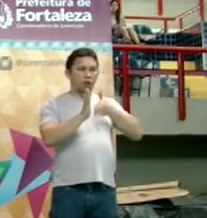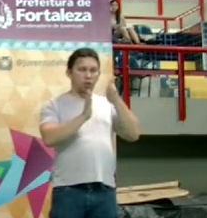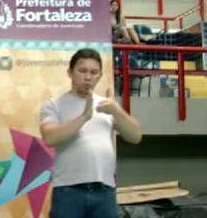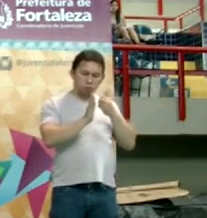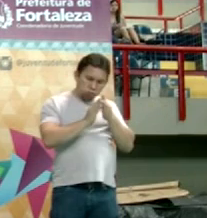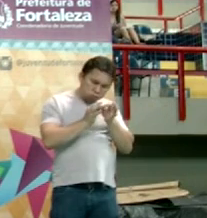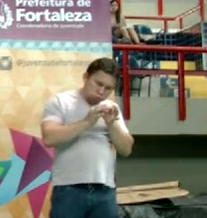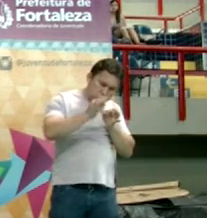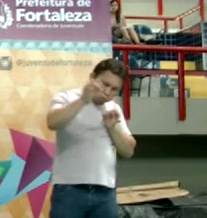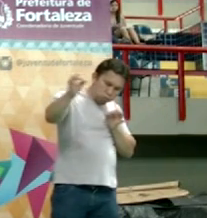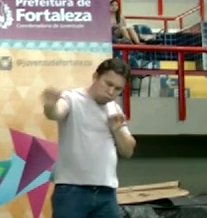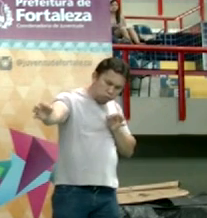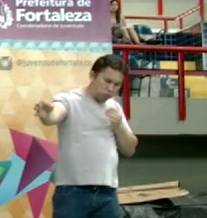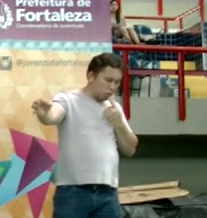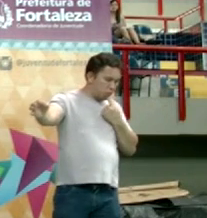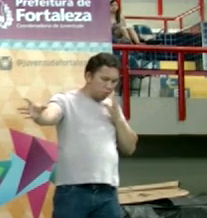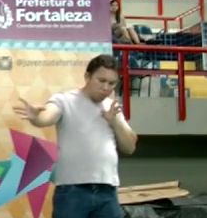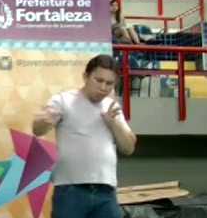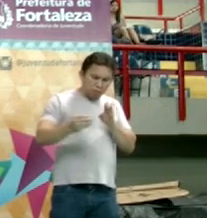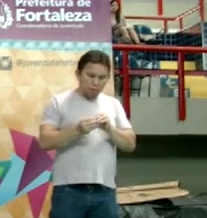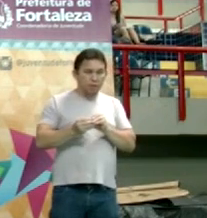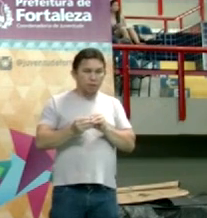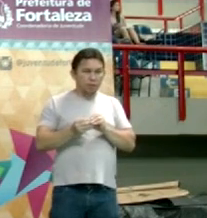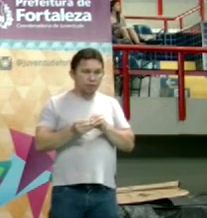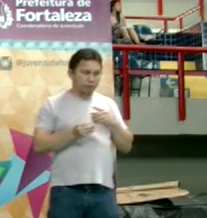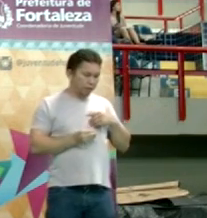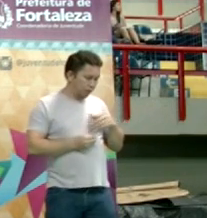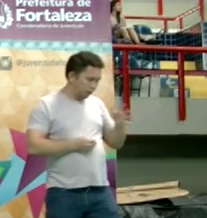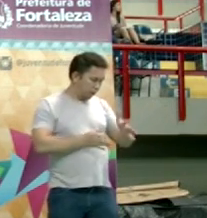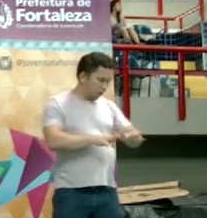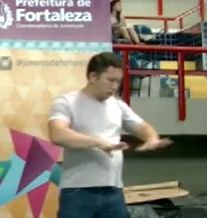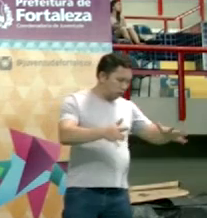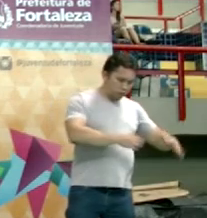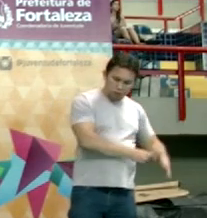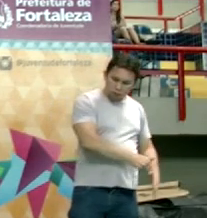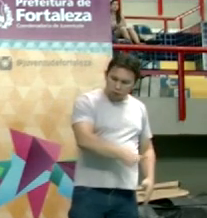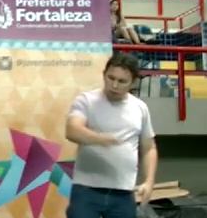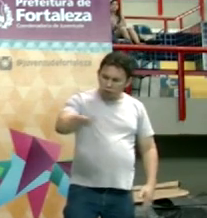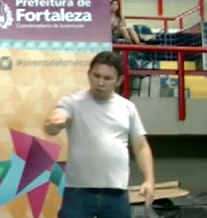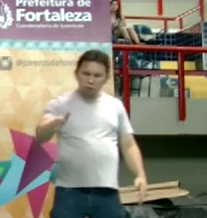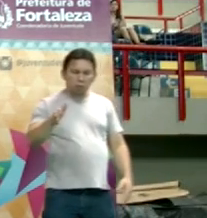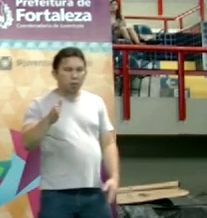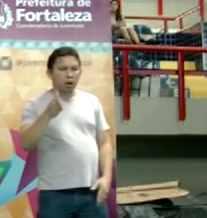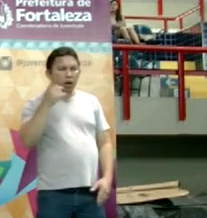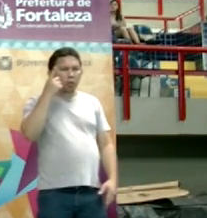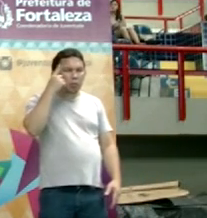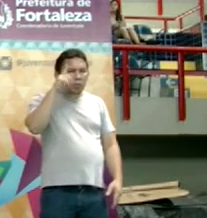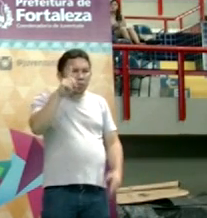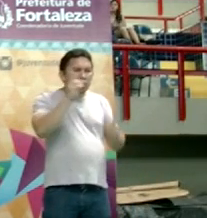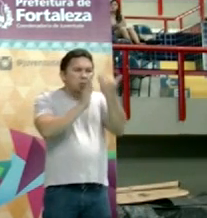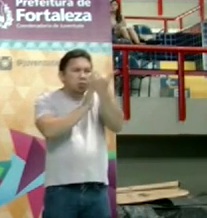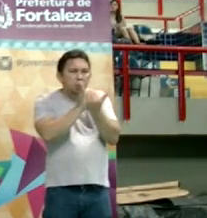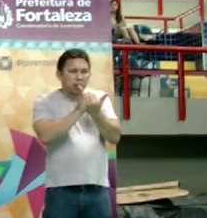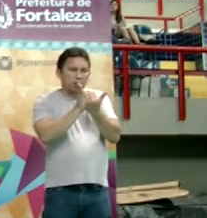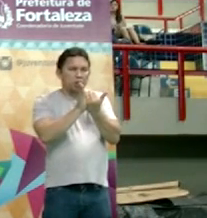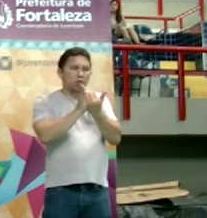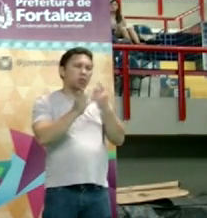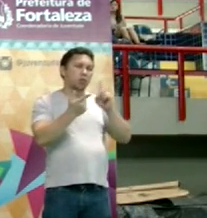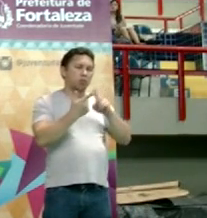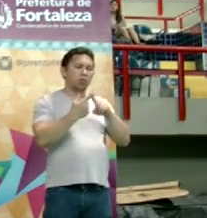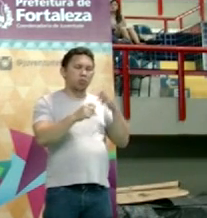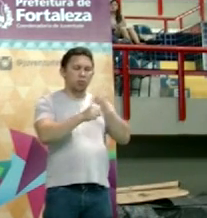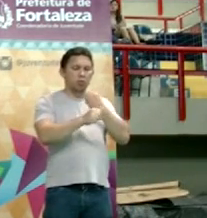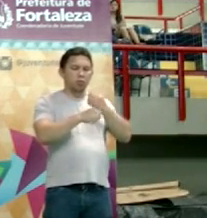que abreviou o tempo de viagem entre o litoral e o Planalto para menos de um dia. Nos anos seguintes